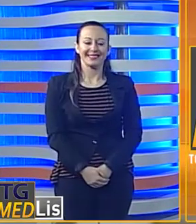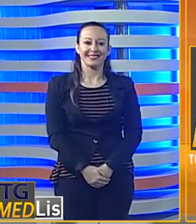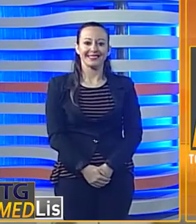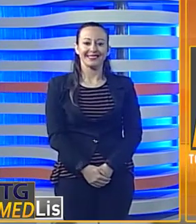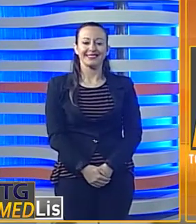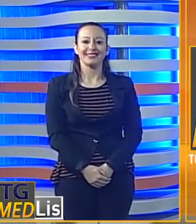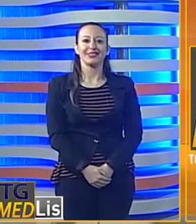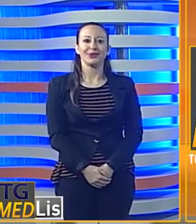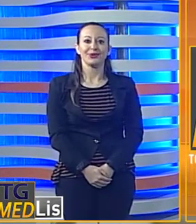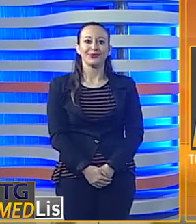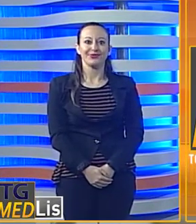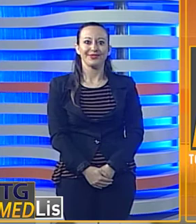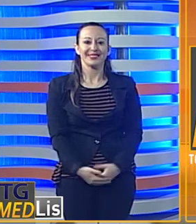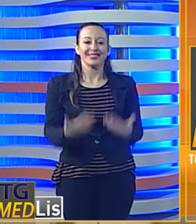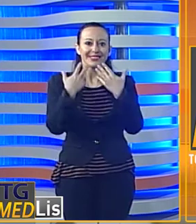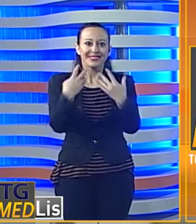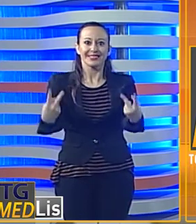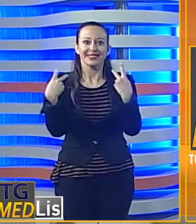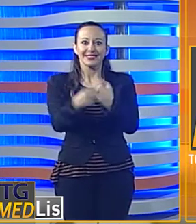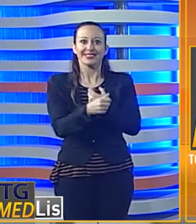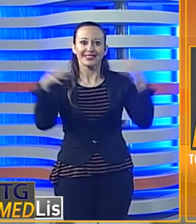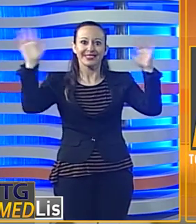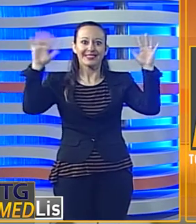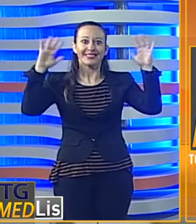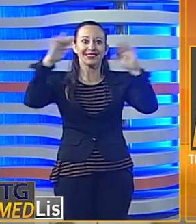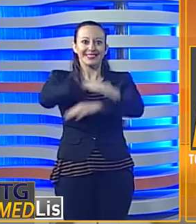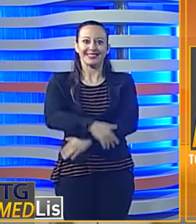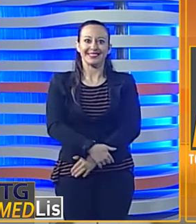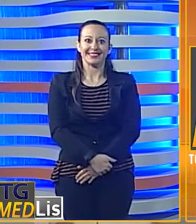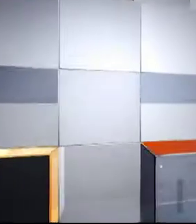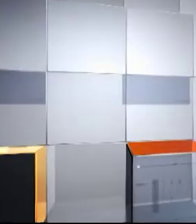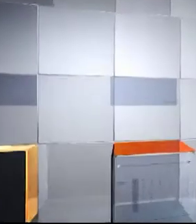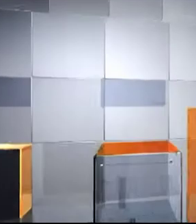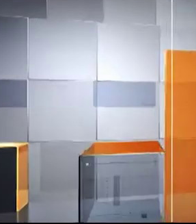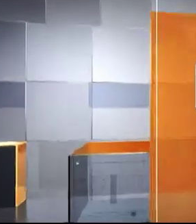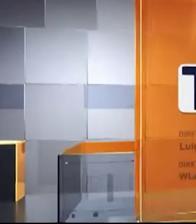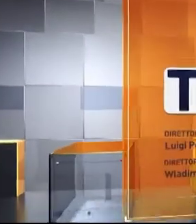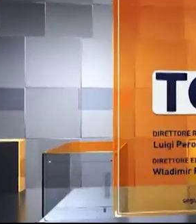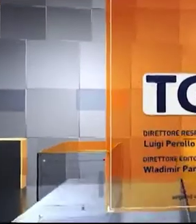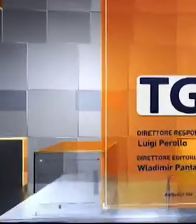Per il momento è tutto, grazie per essere stati con noi, arrivederci.